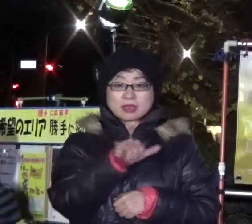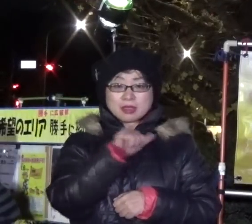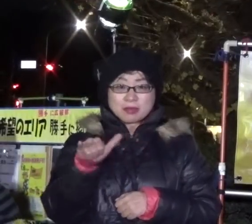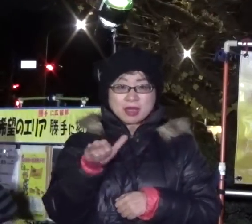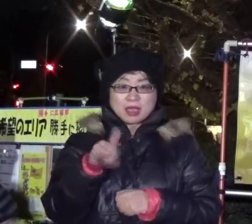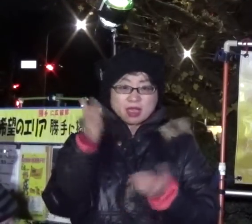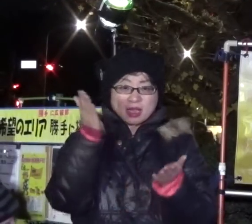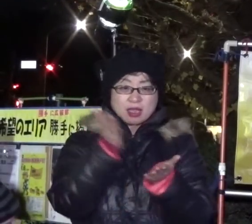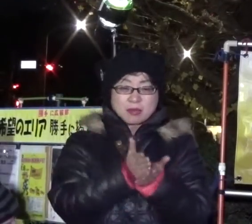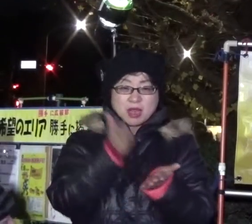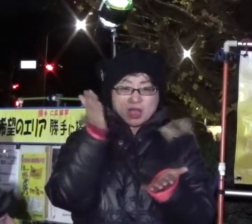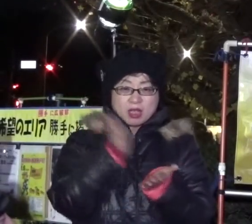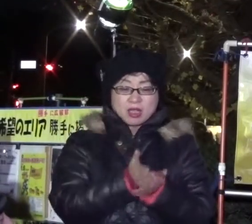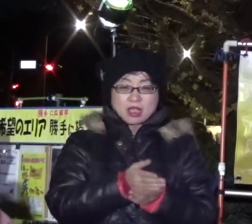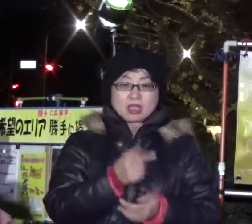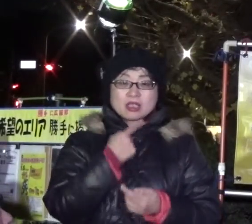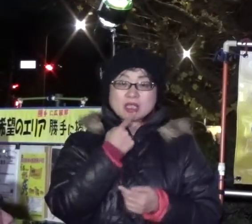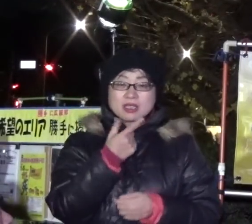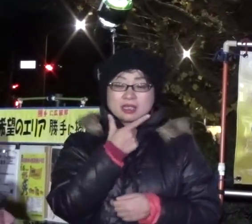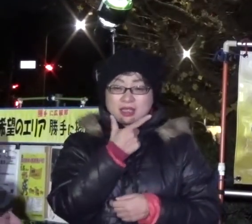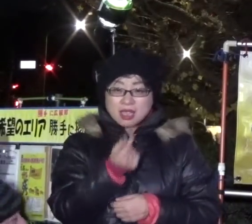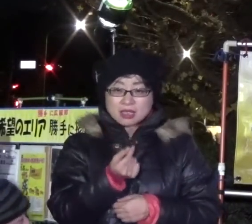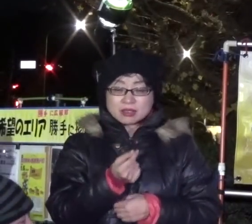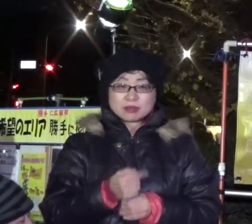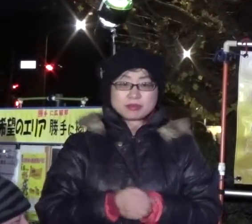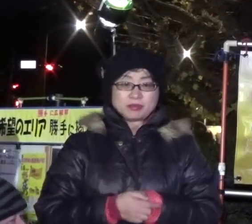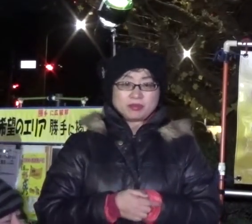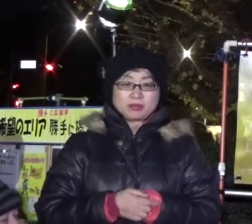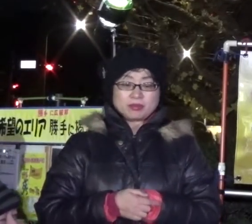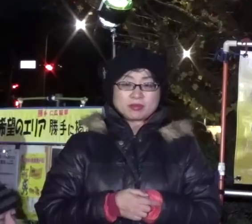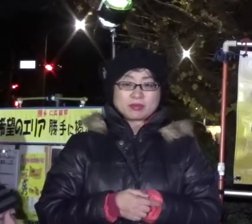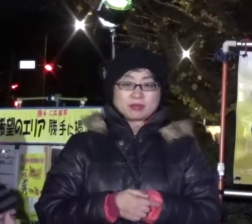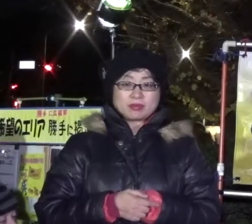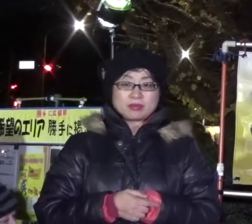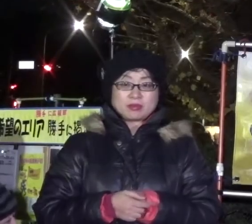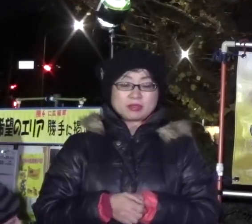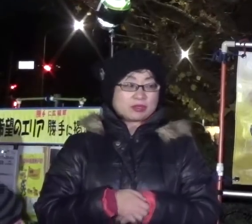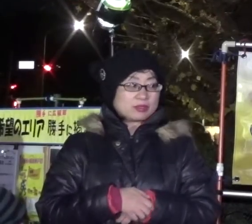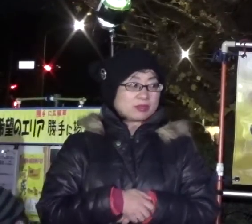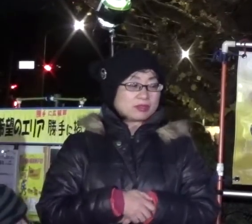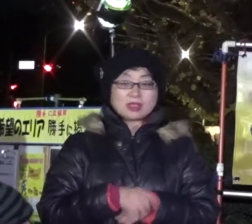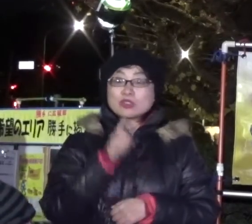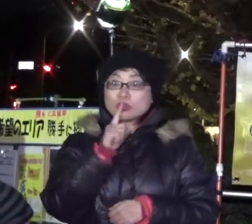めろなんて言いたくなるけれども、飛鳥さん絶対言わないですね。